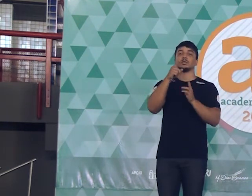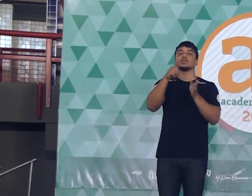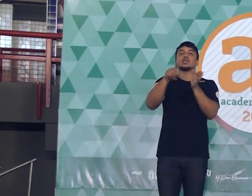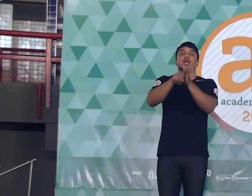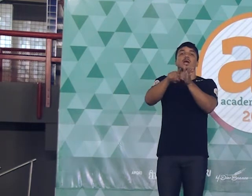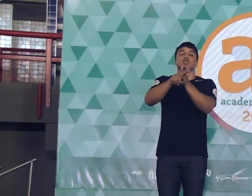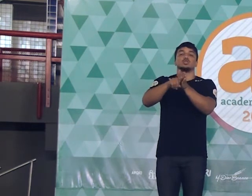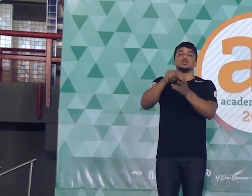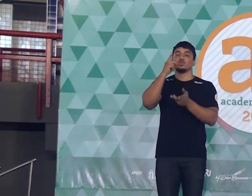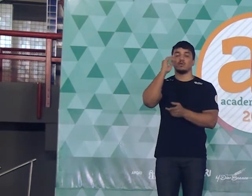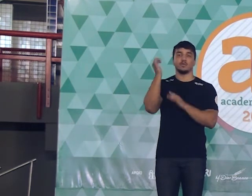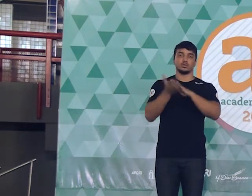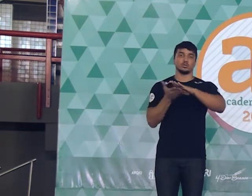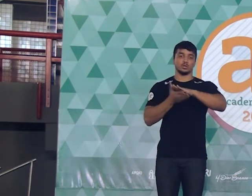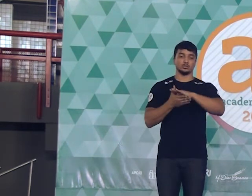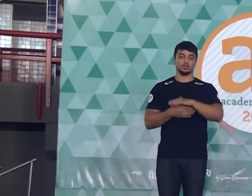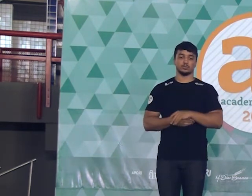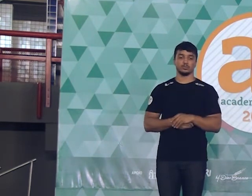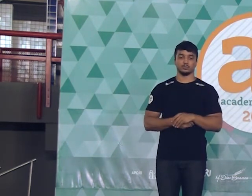negativo para essa velocidade.